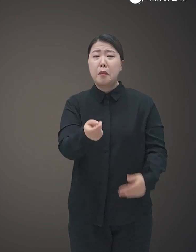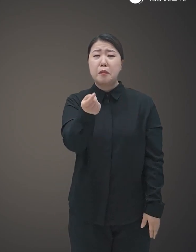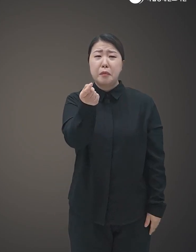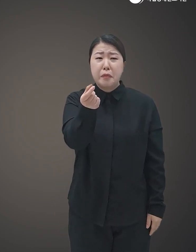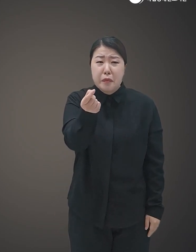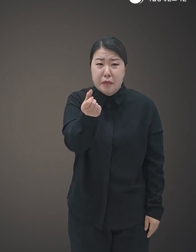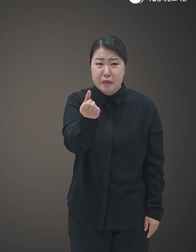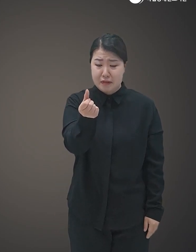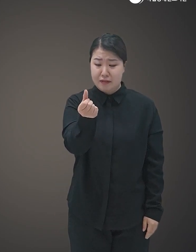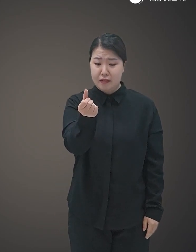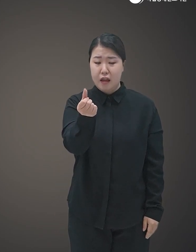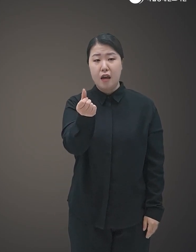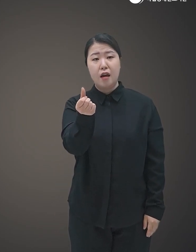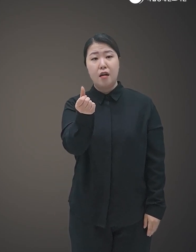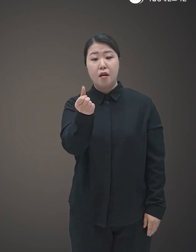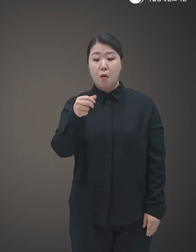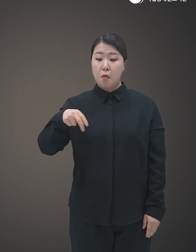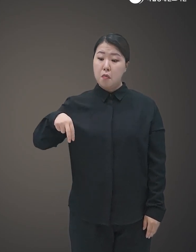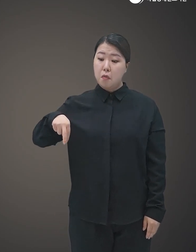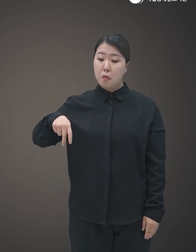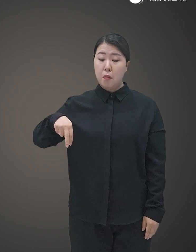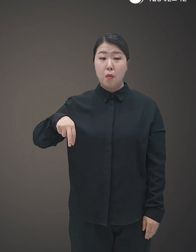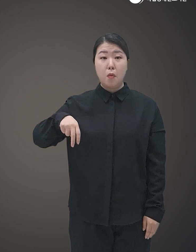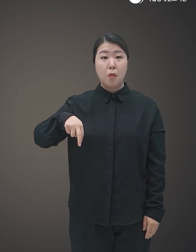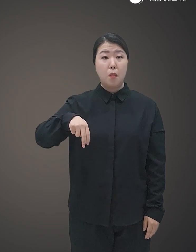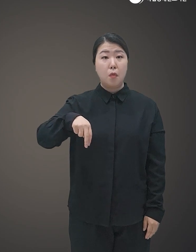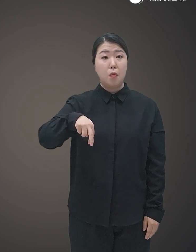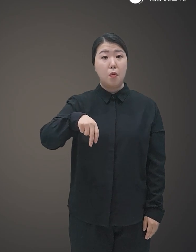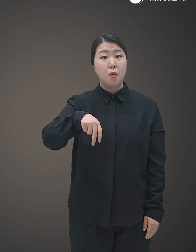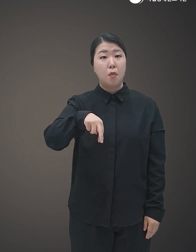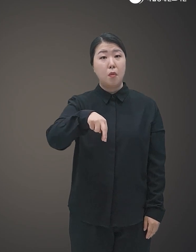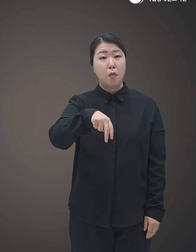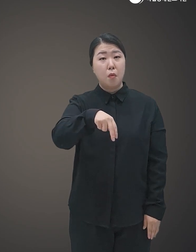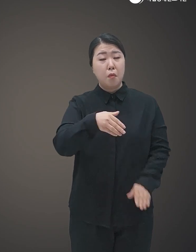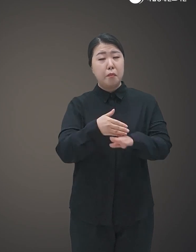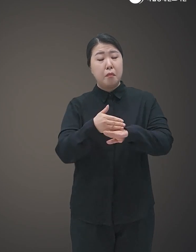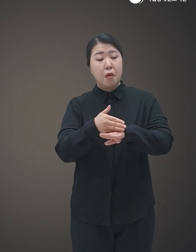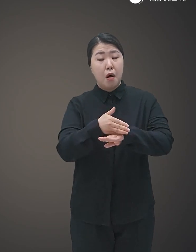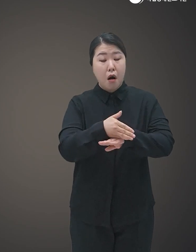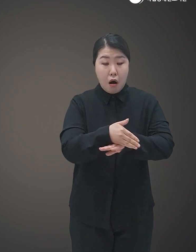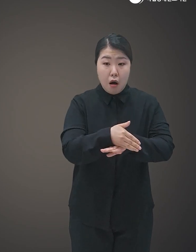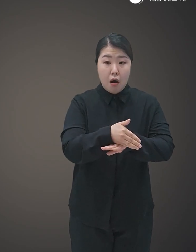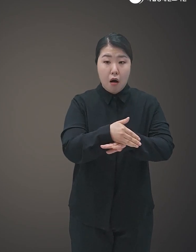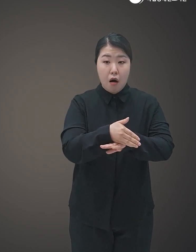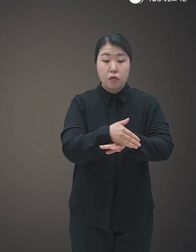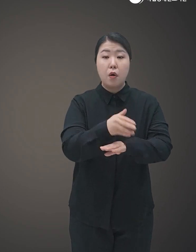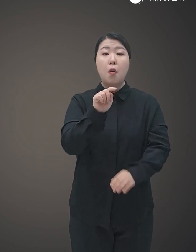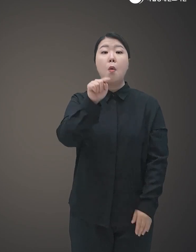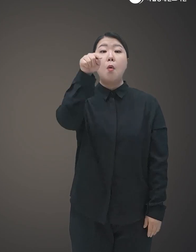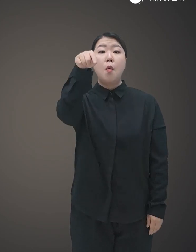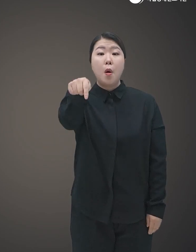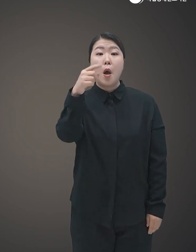겨우 몇 마리 남았는데 천천히 걸어가는 한 녀석에게 길